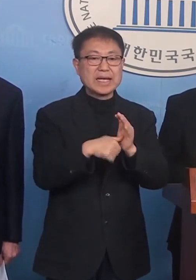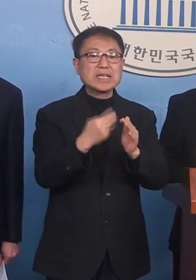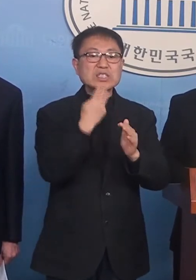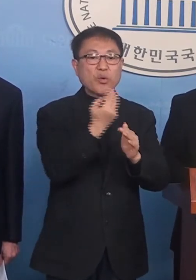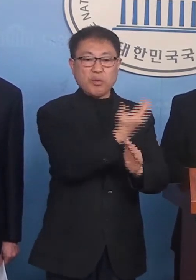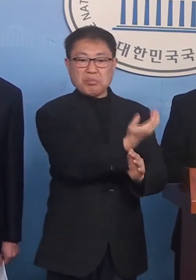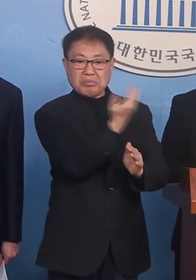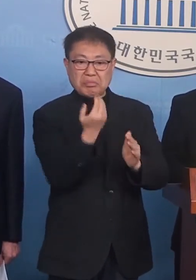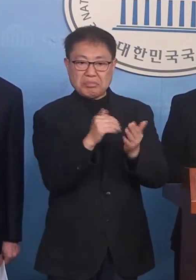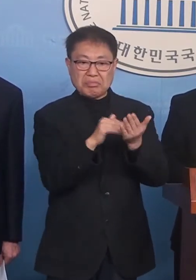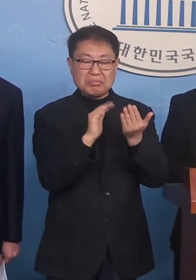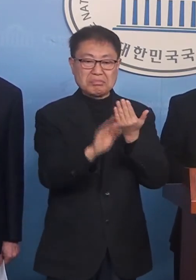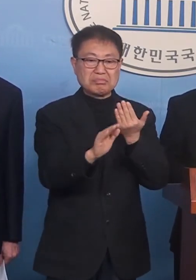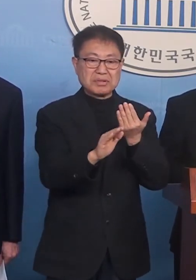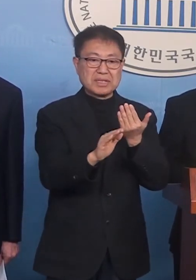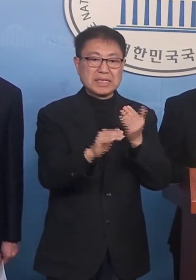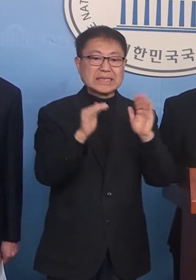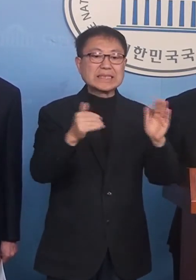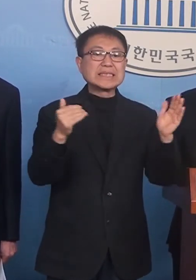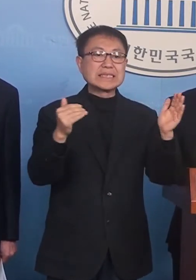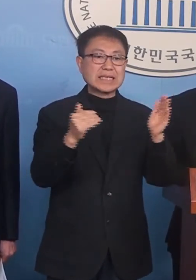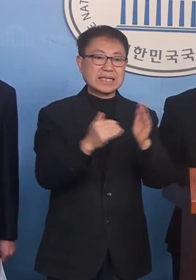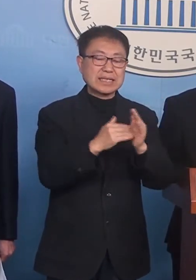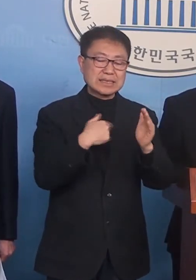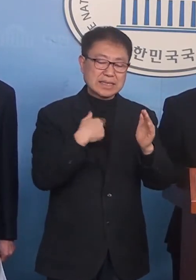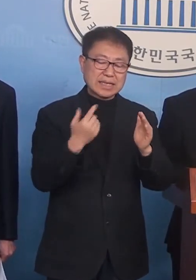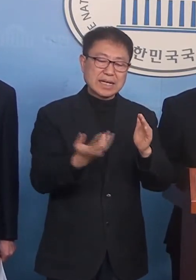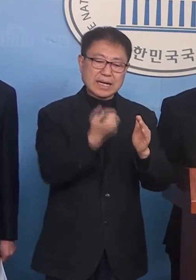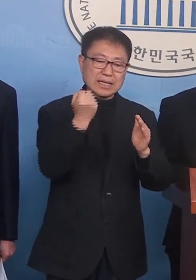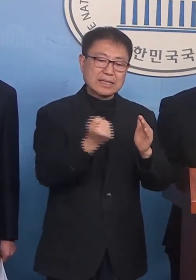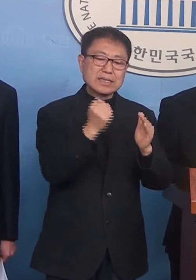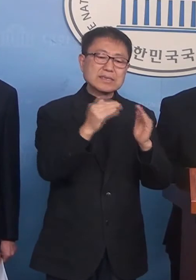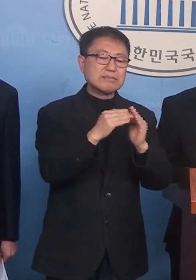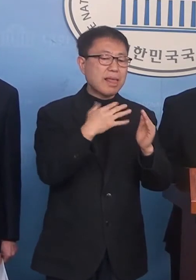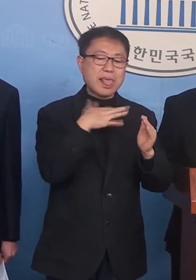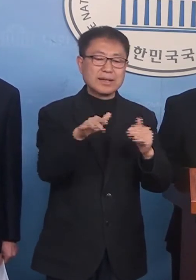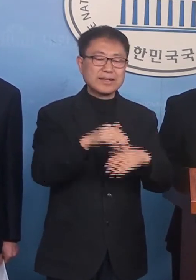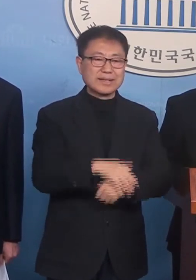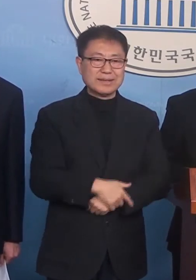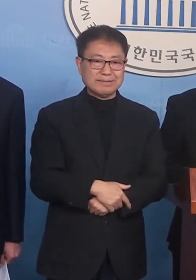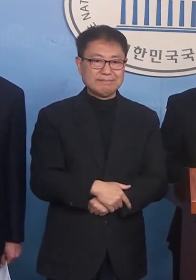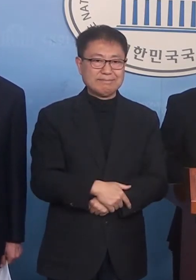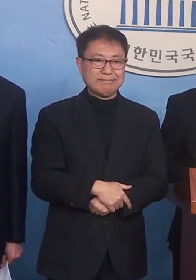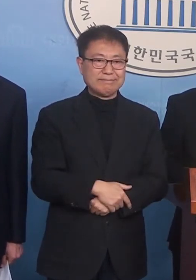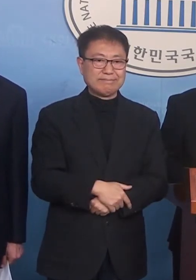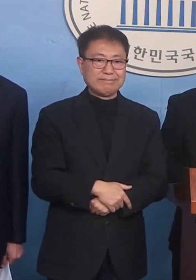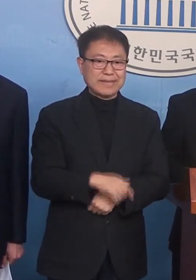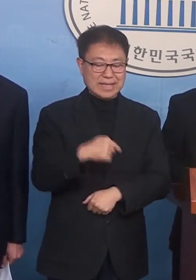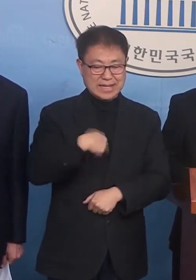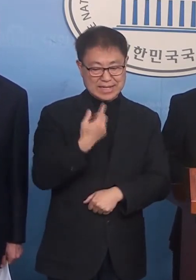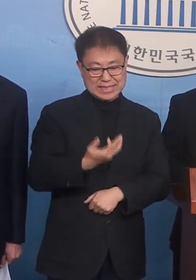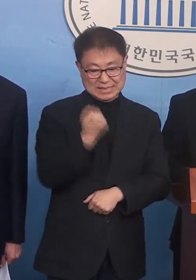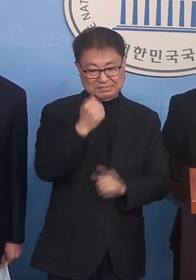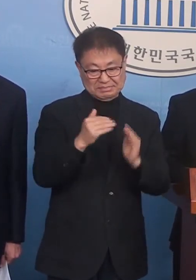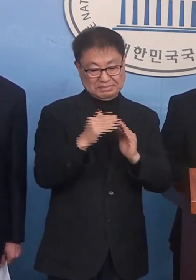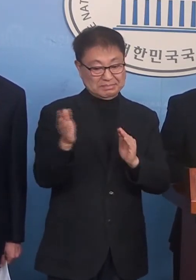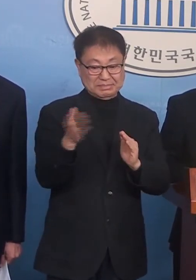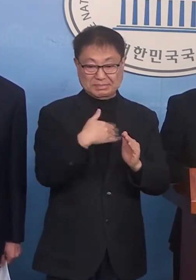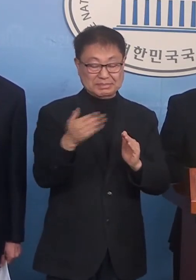서울로 전학 온 이후 지금까지 제 소유의 집을 가지고 온 적은 없습니다. 자기 소유의 집이